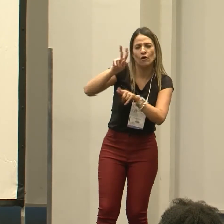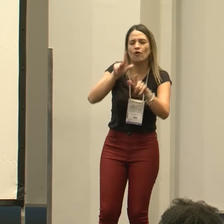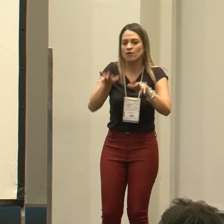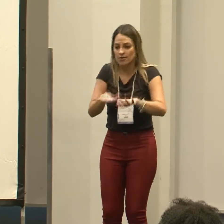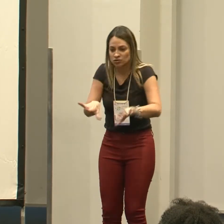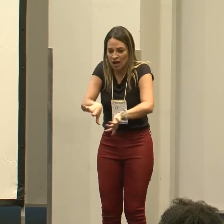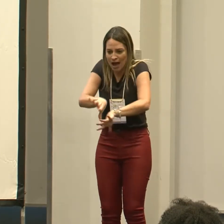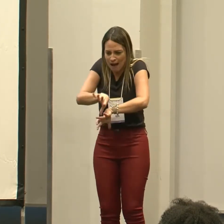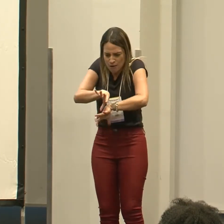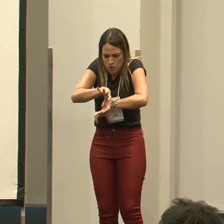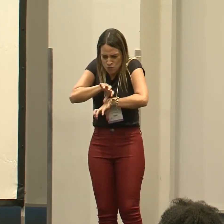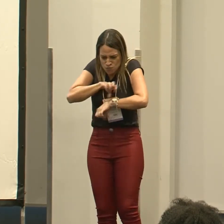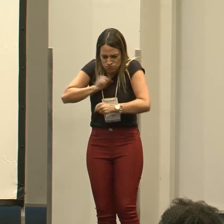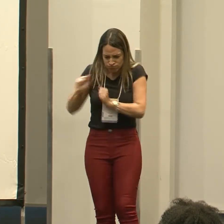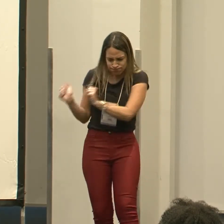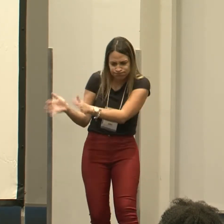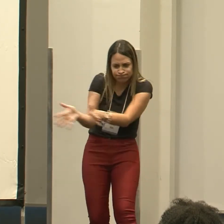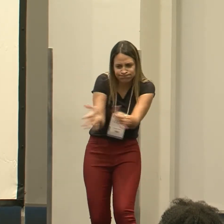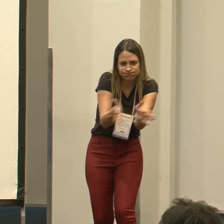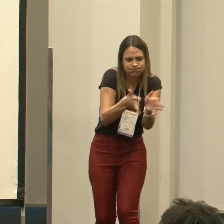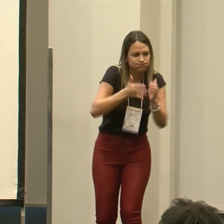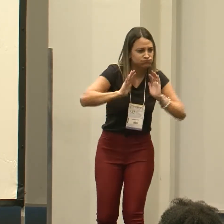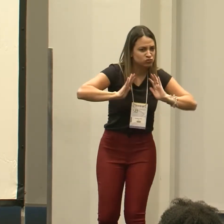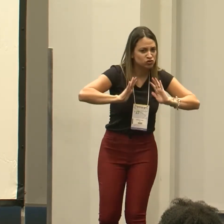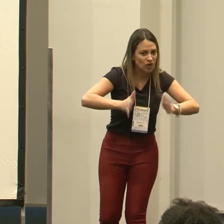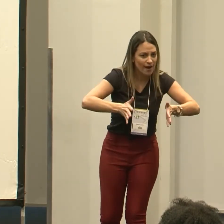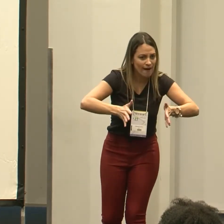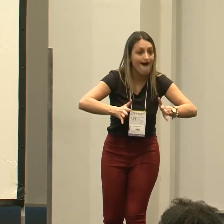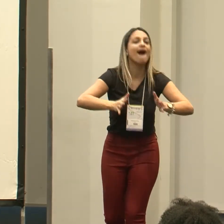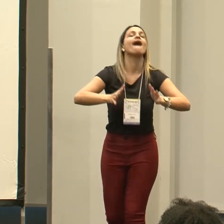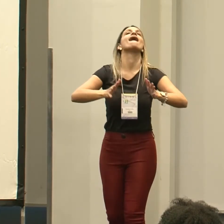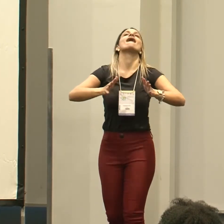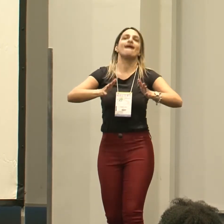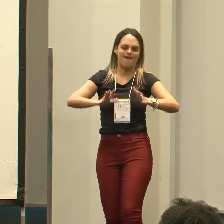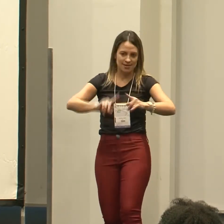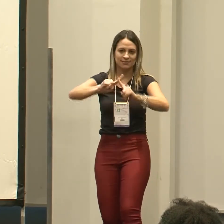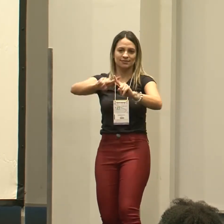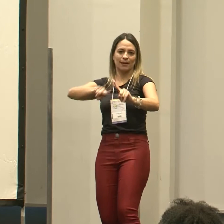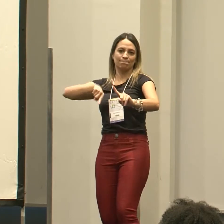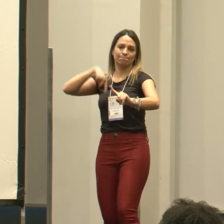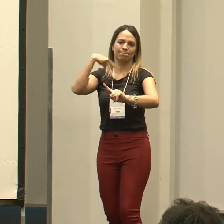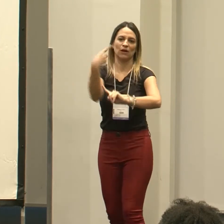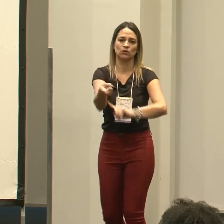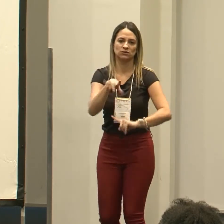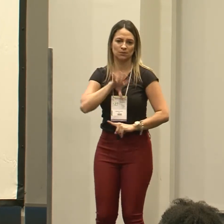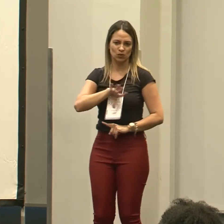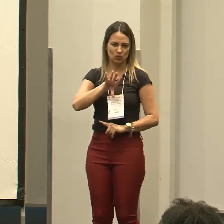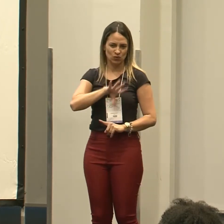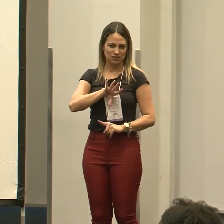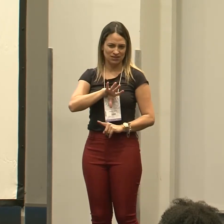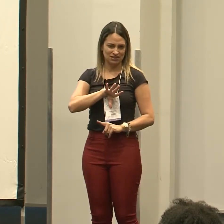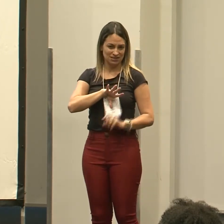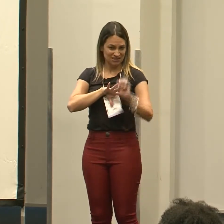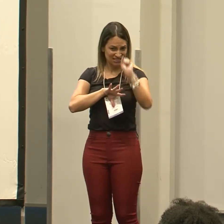com coisas manuais, com tudo isso para que depois se